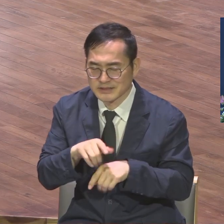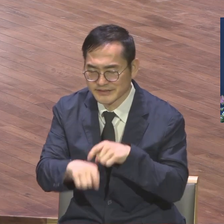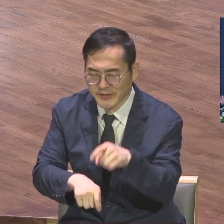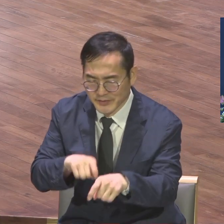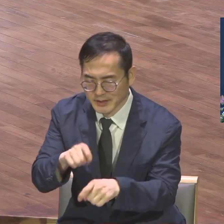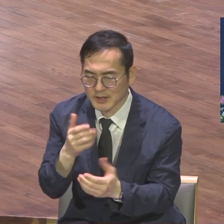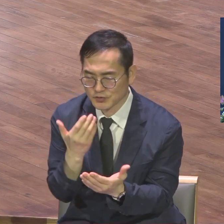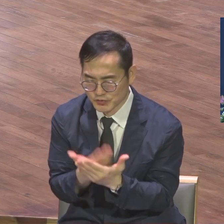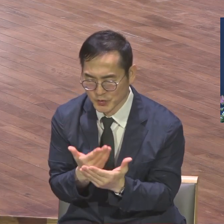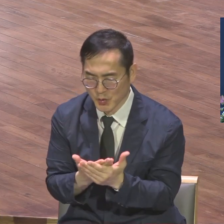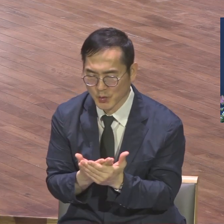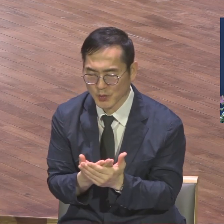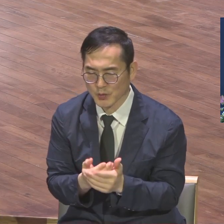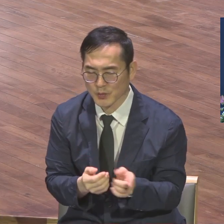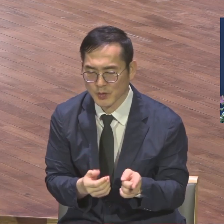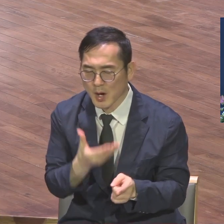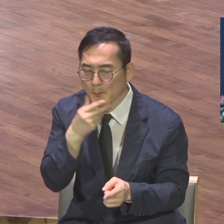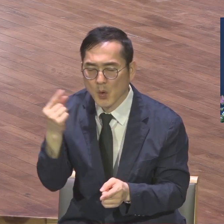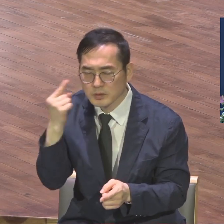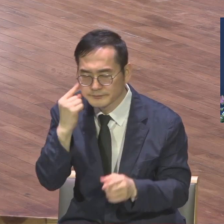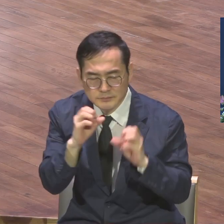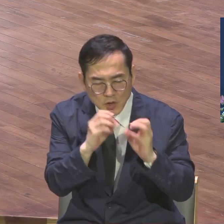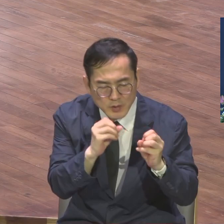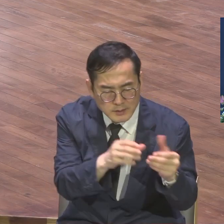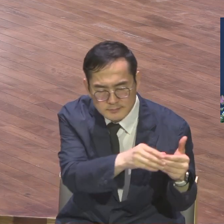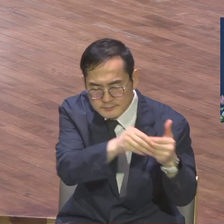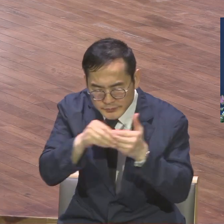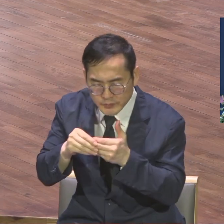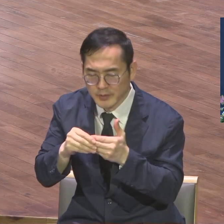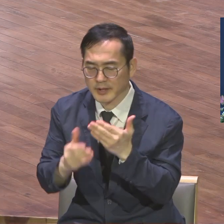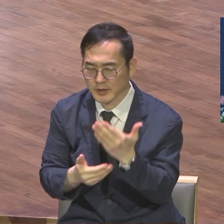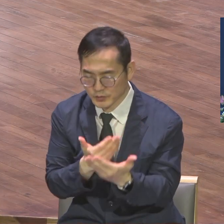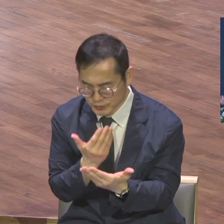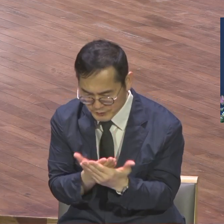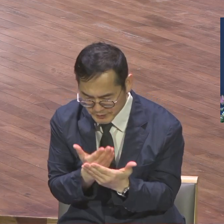사람들에게 십자가 사랑 원색적 복음 증거하는 전도자들이 다